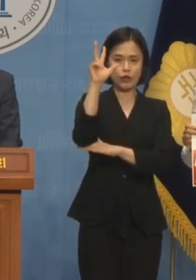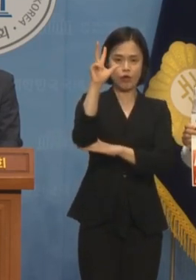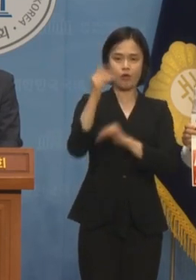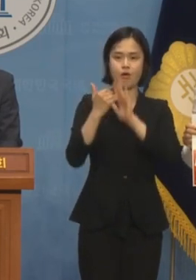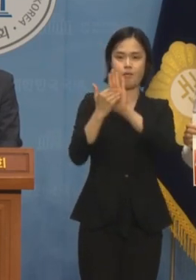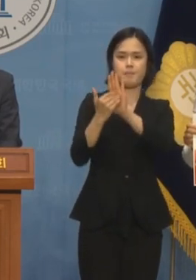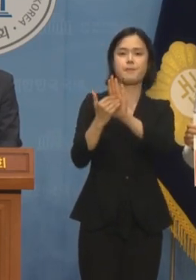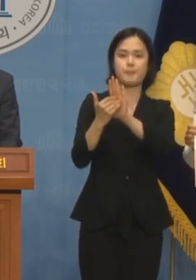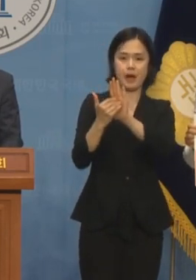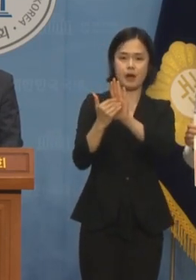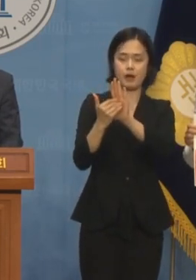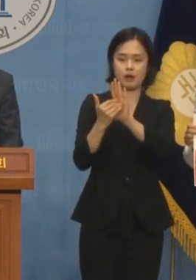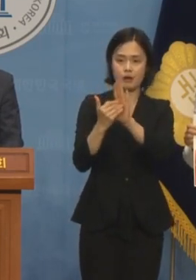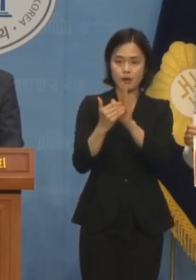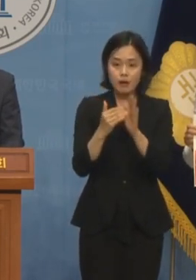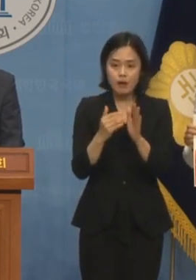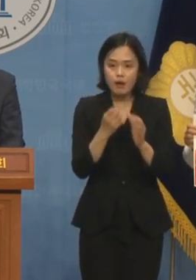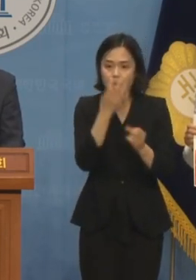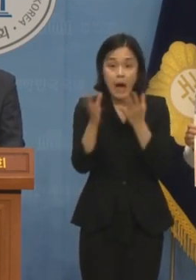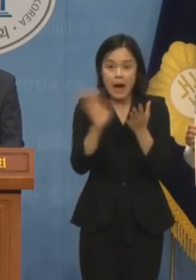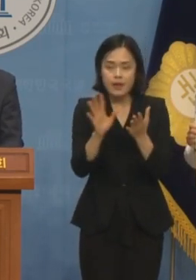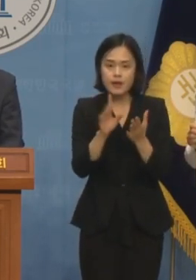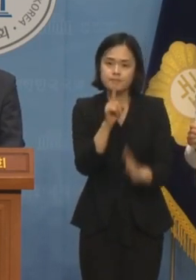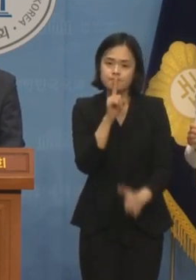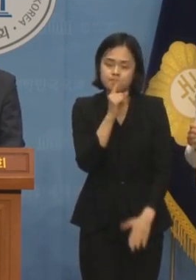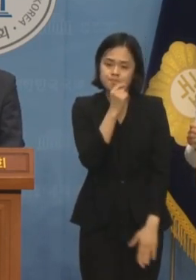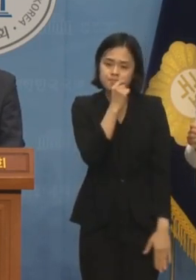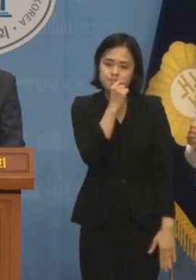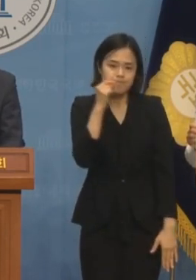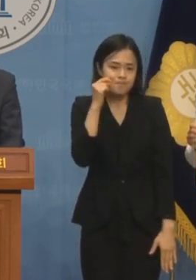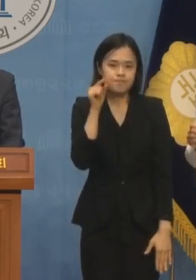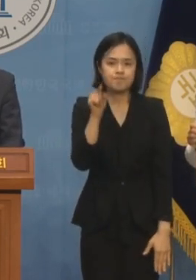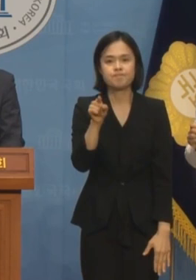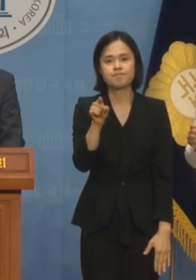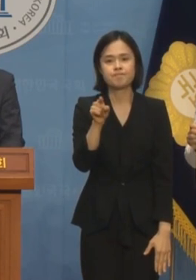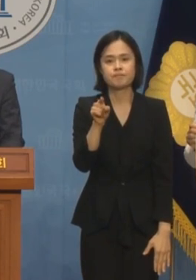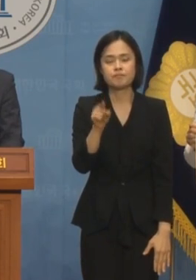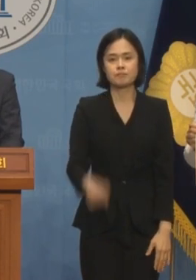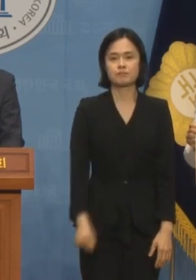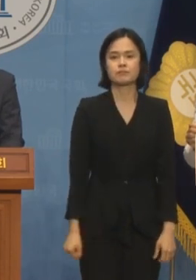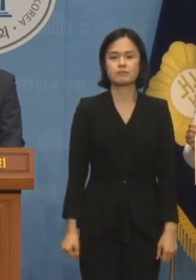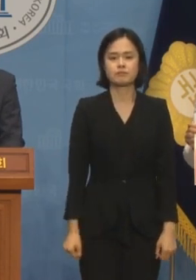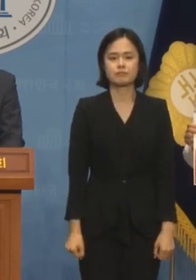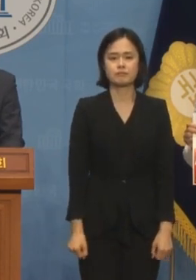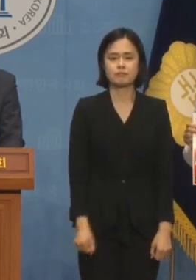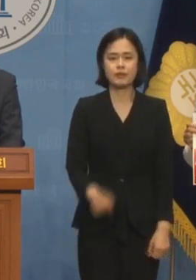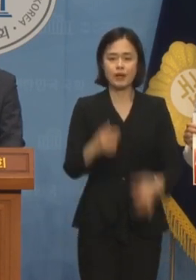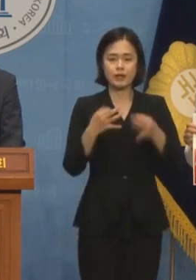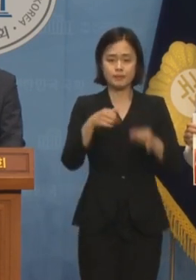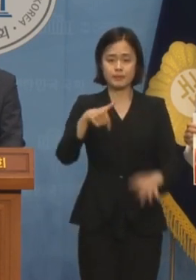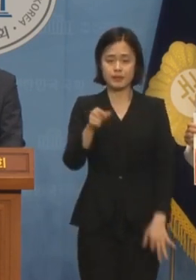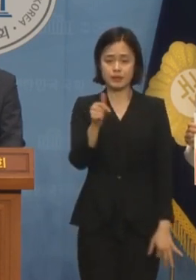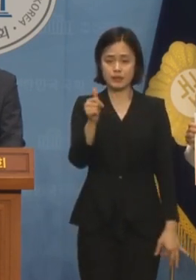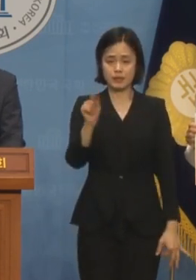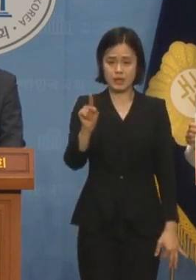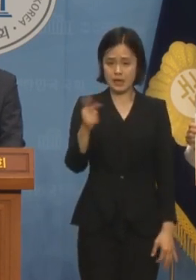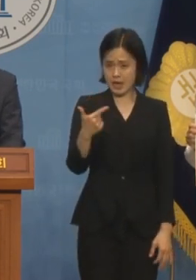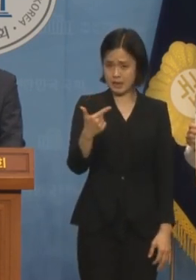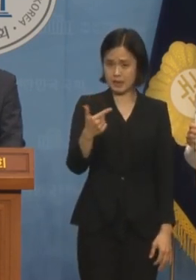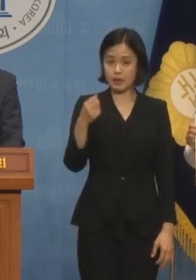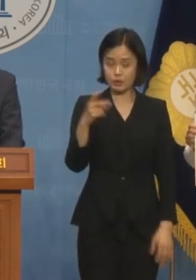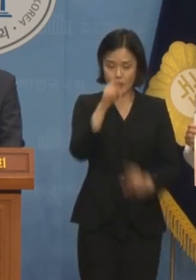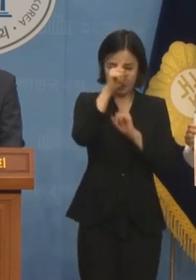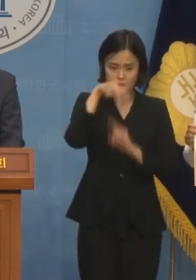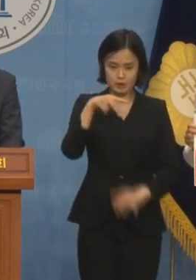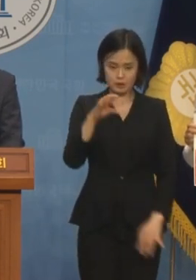다물었습니다. 해병대 수사단장 박정훈 대령의 수사 결과를 놓고 김기한 해병대 사령관과